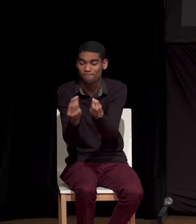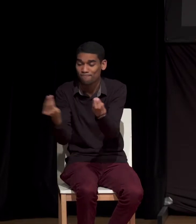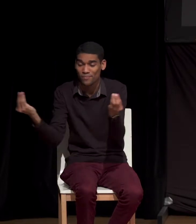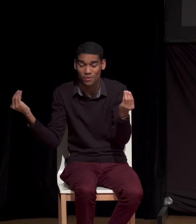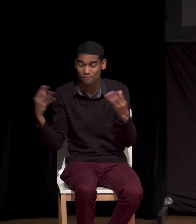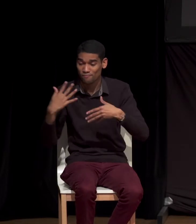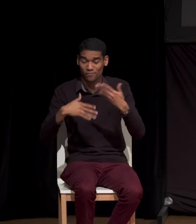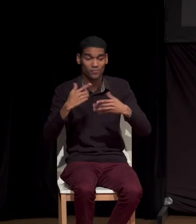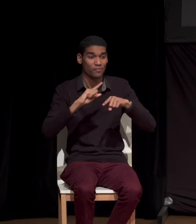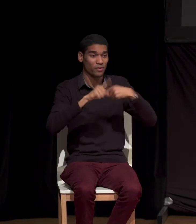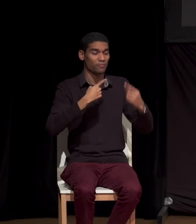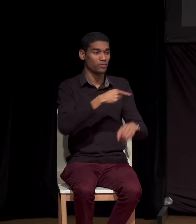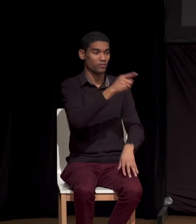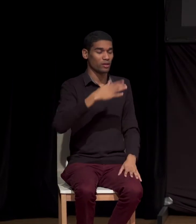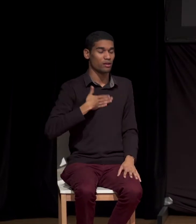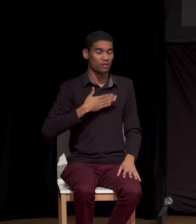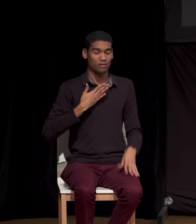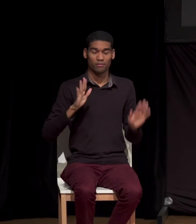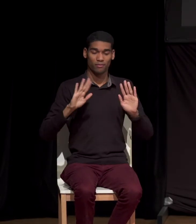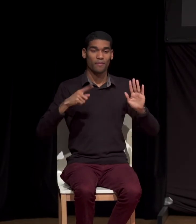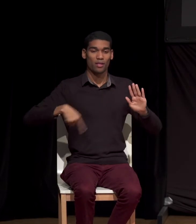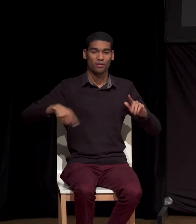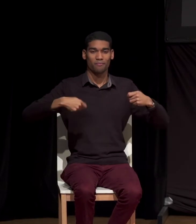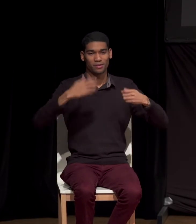precisa. Tá?